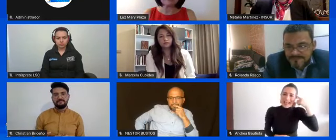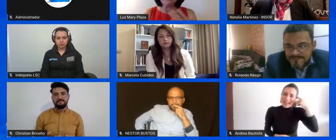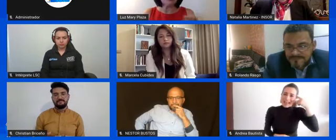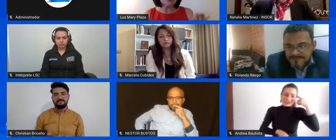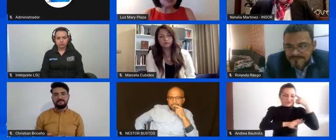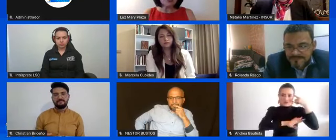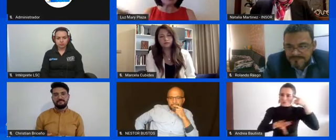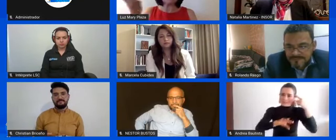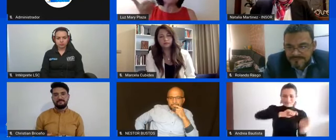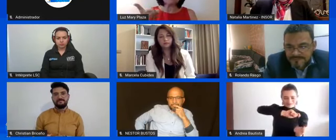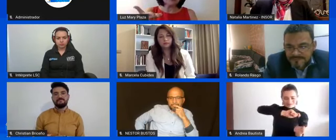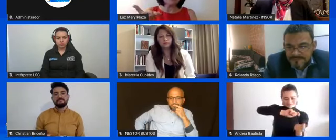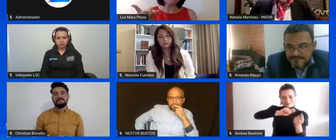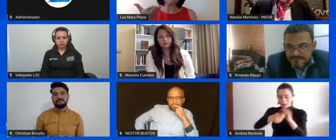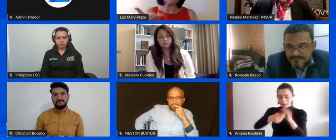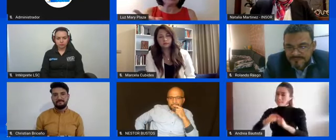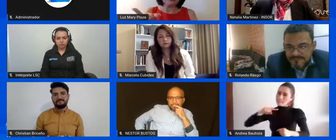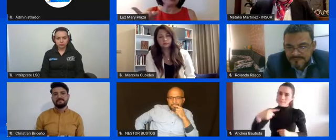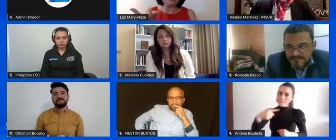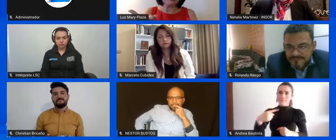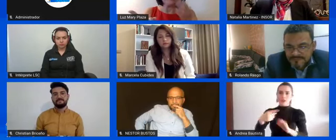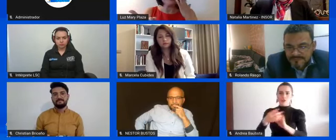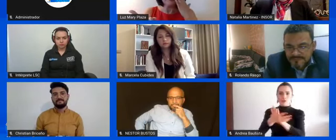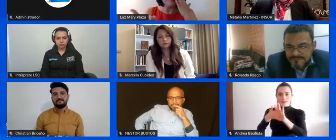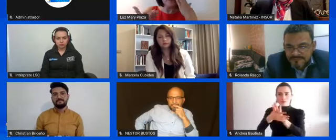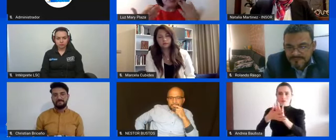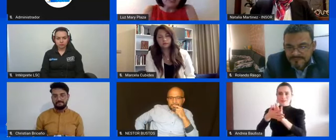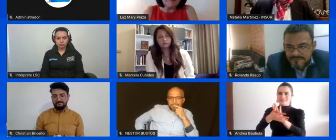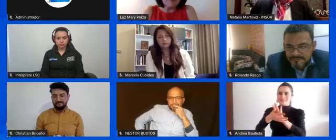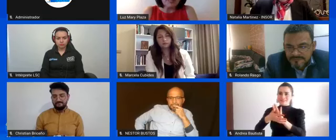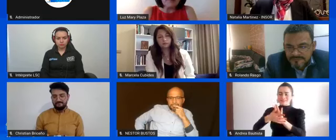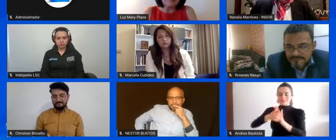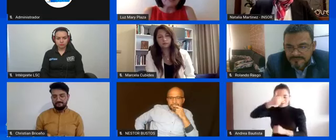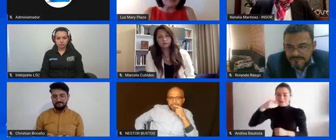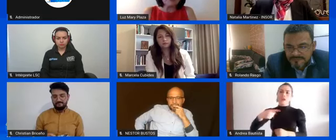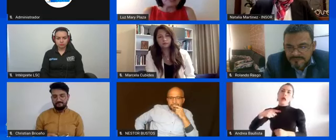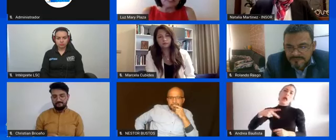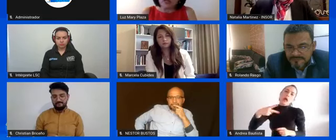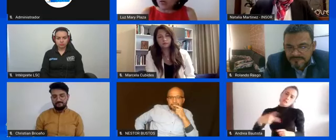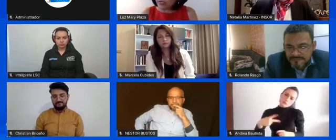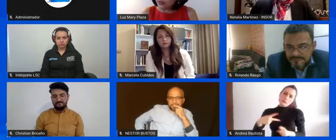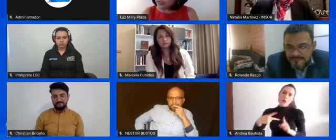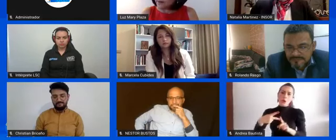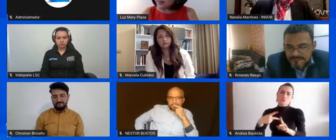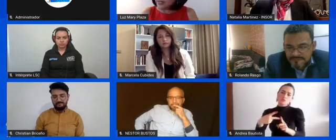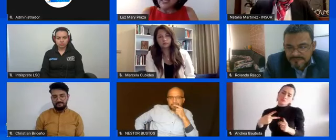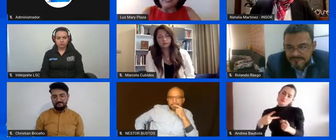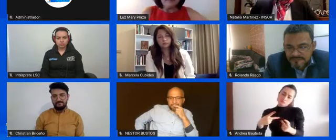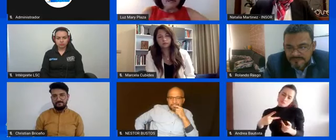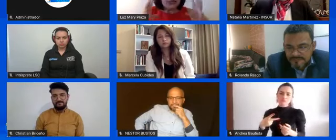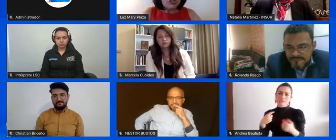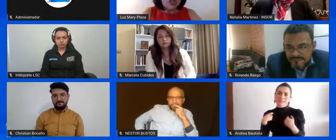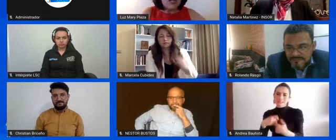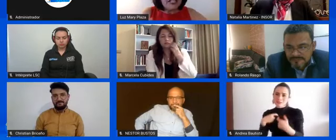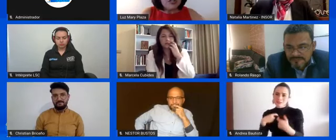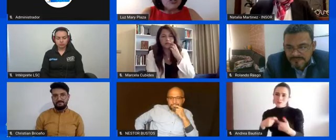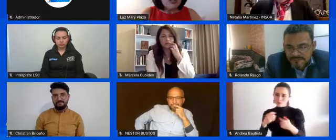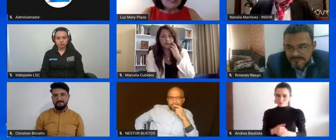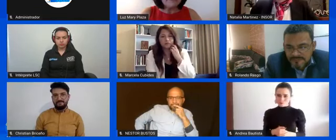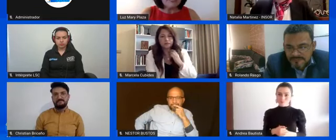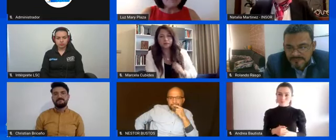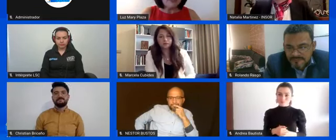señas. Nosotros lo colocamos como prioritaria la lengua de señas y por eso teníamos un programa para el menor de 5 años, ¿sí? Pero todo